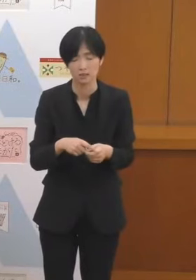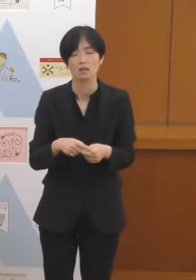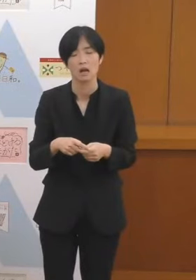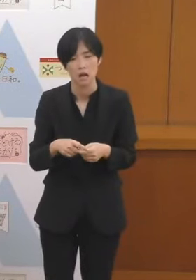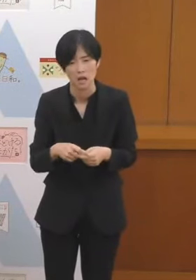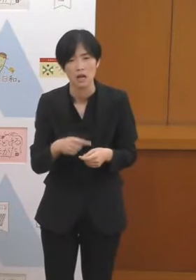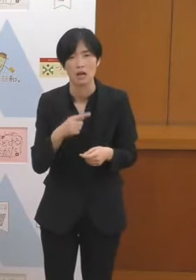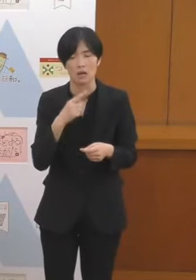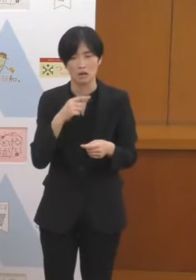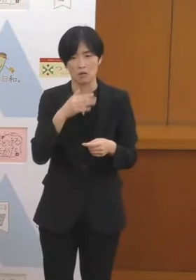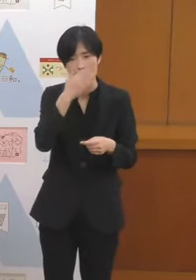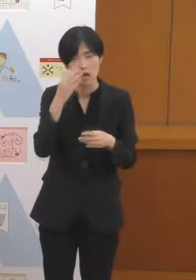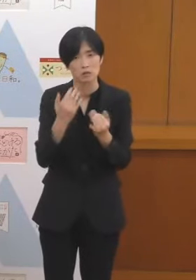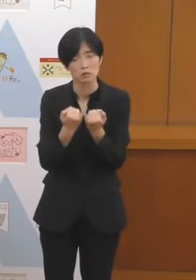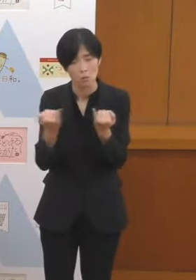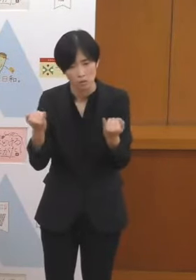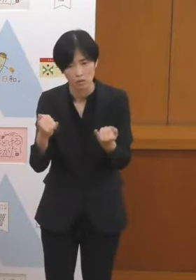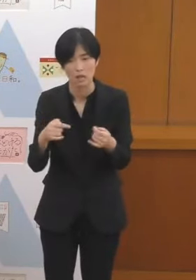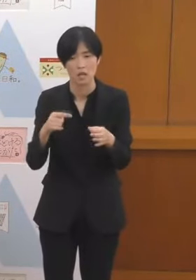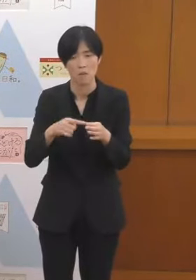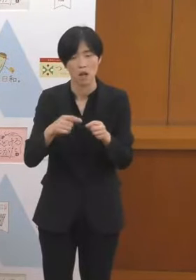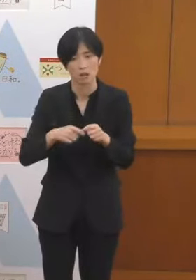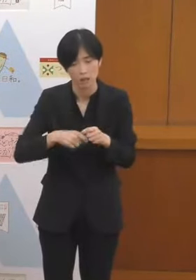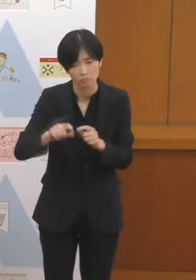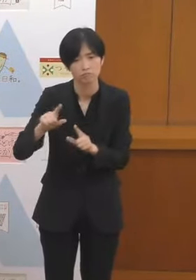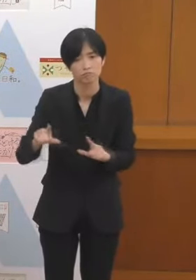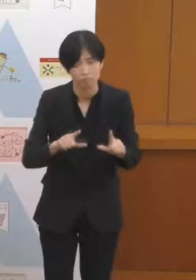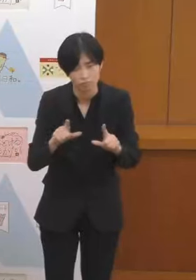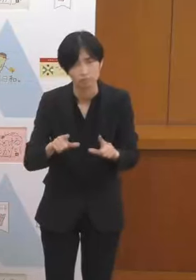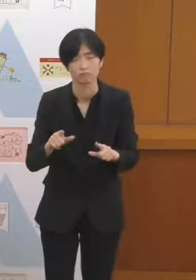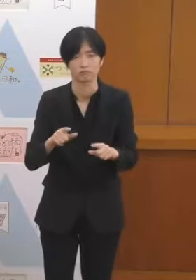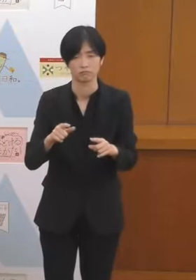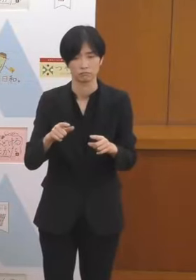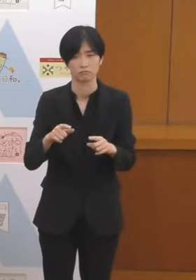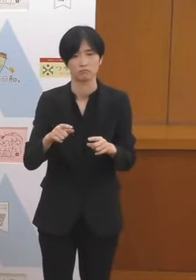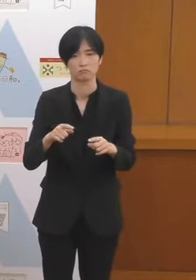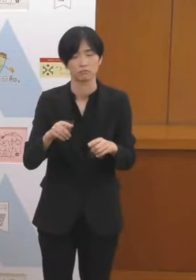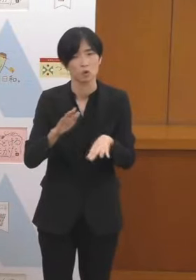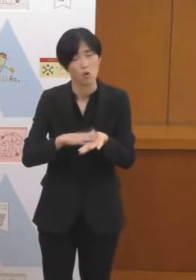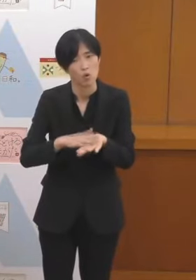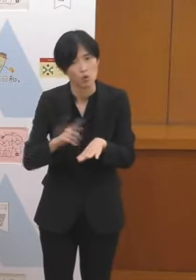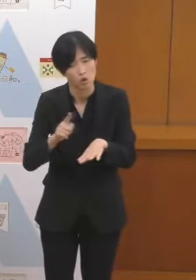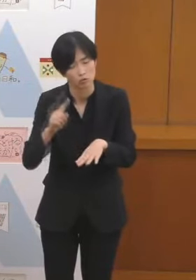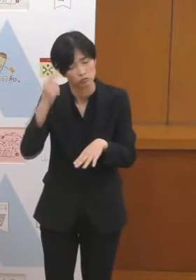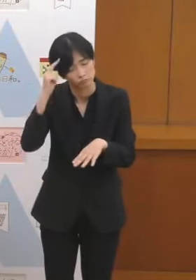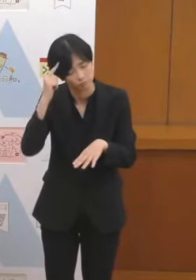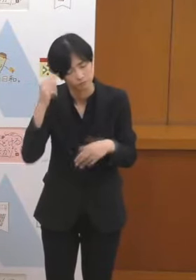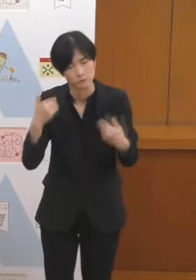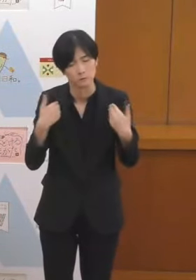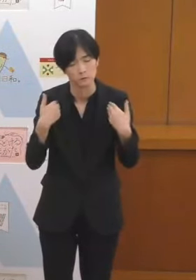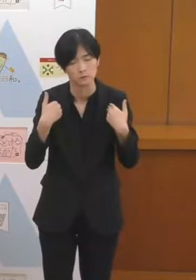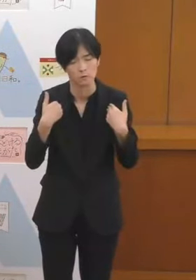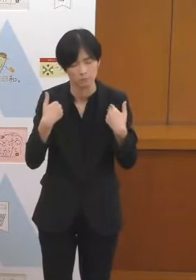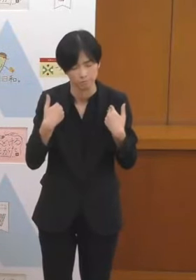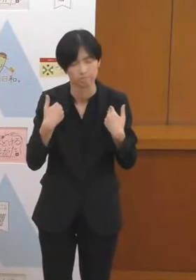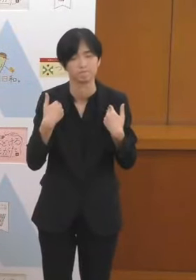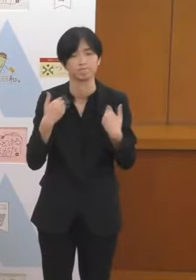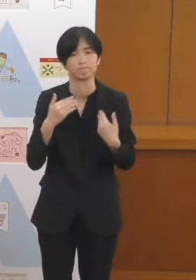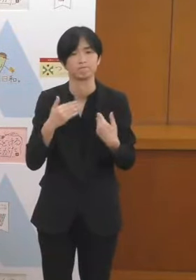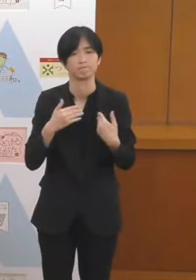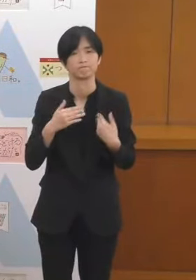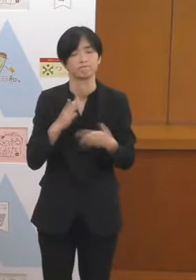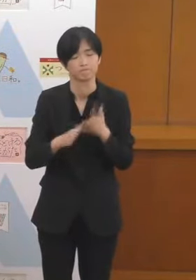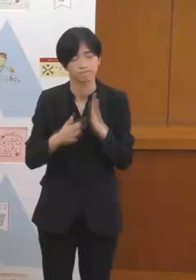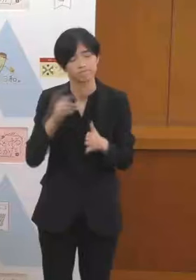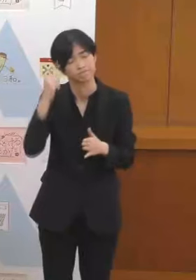女性の定着会期を中心とした社会原対策に力を入れていく必要があると思いを